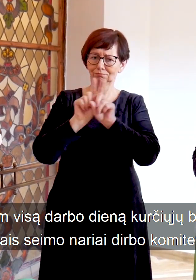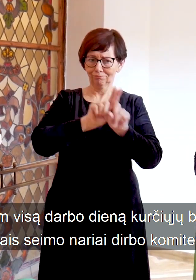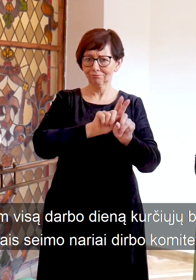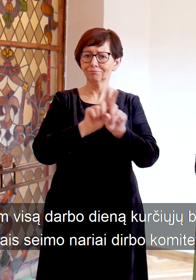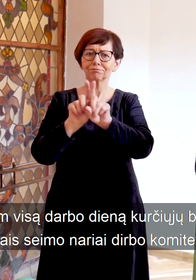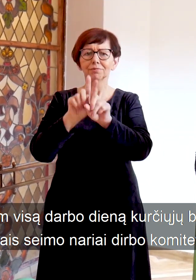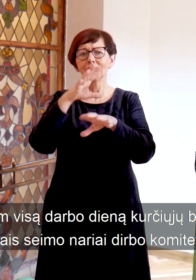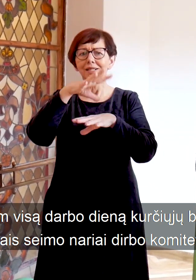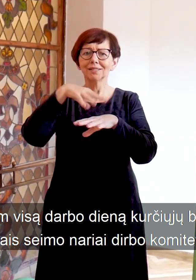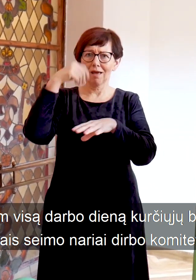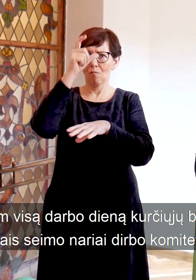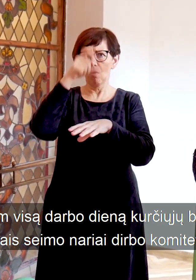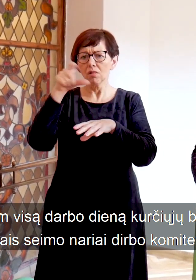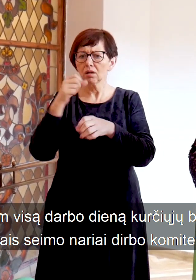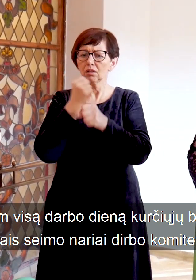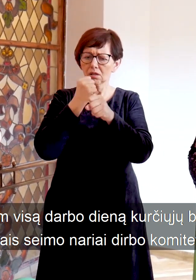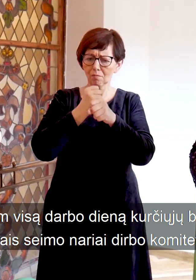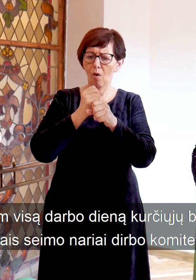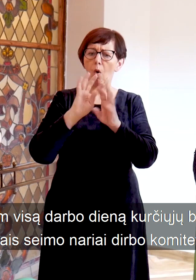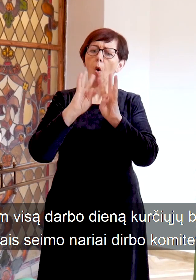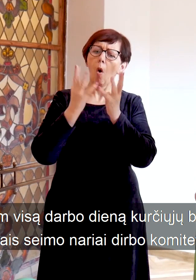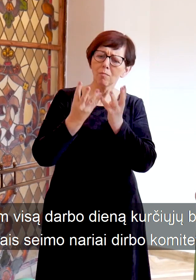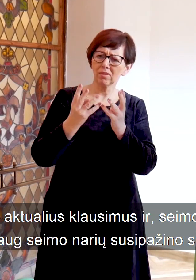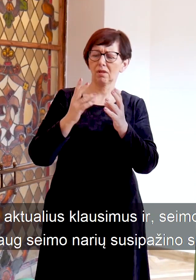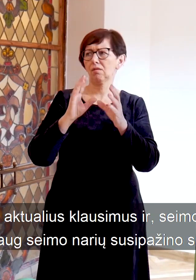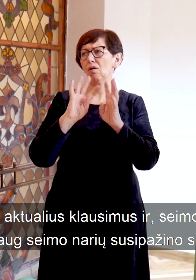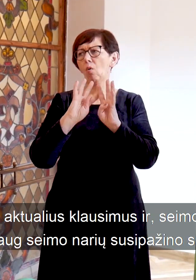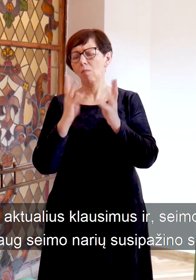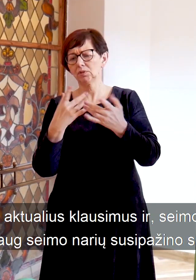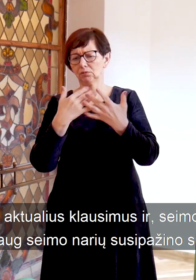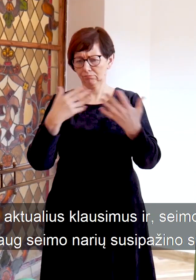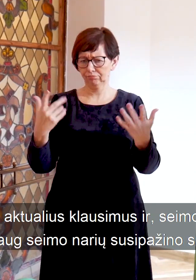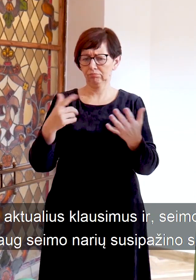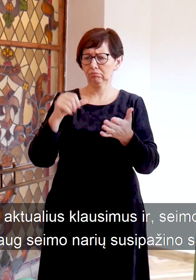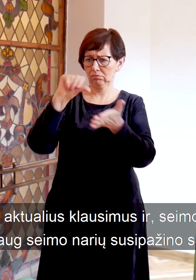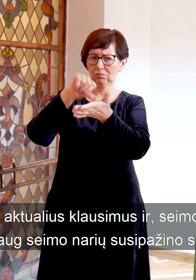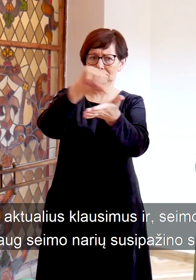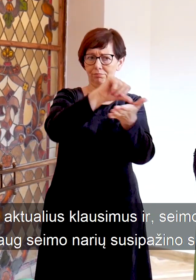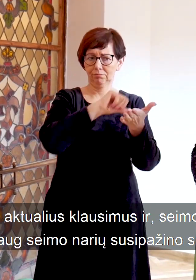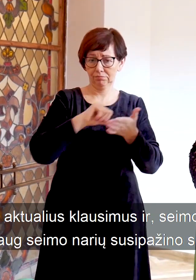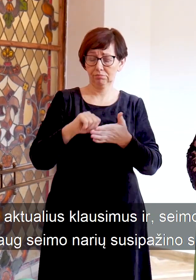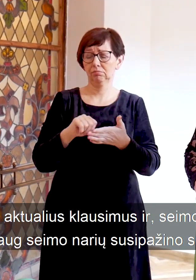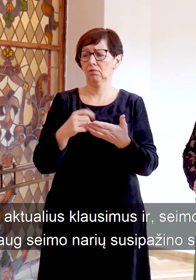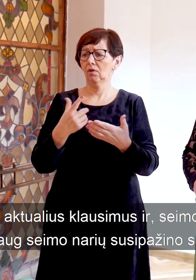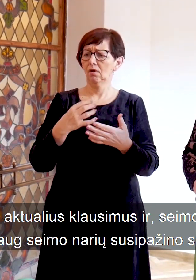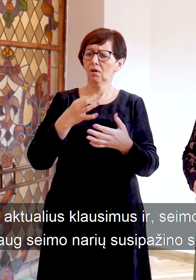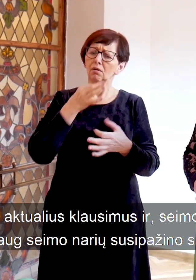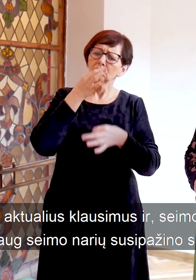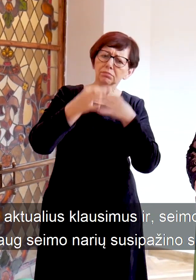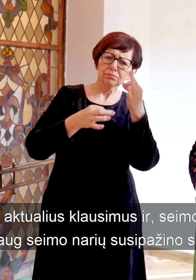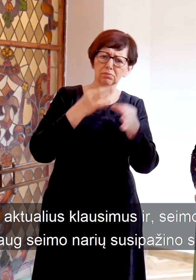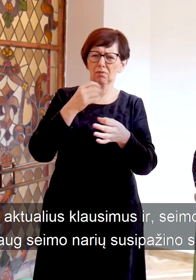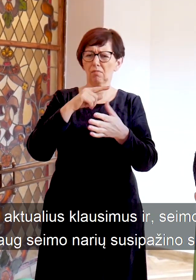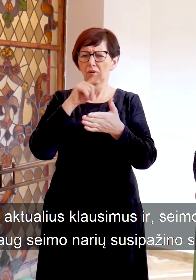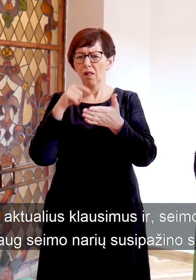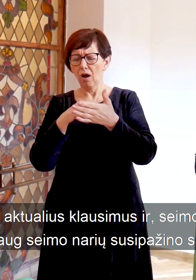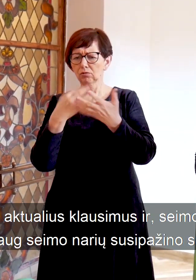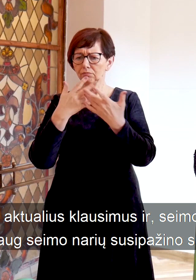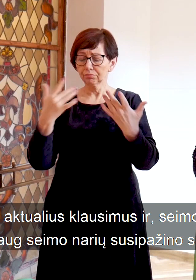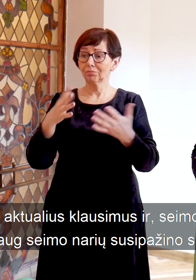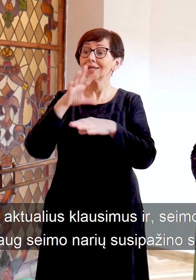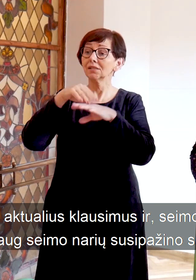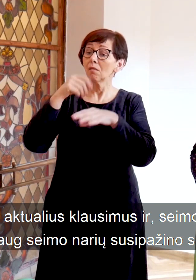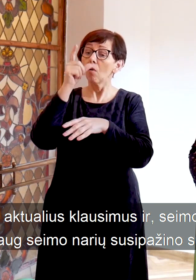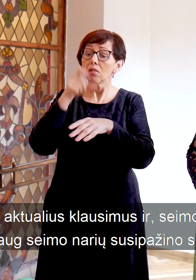kurčiaisiais Seimo nariai dirbo komitetuose, komisijose, ir pristatydavo ir tuos aktualius klausimus, ir Seimo nariai bendravo su